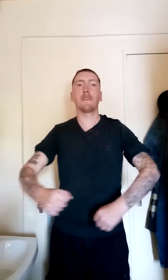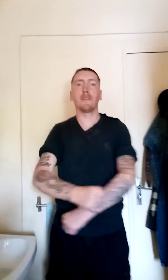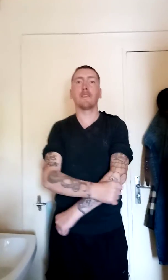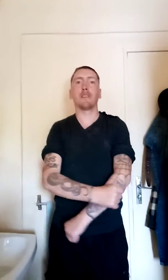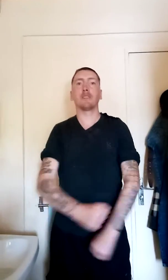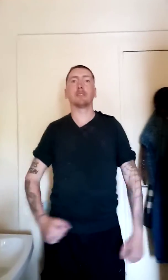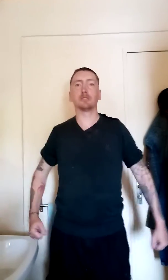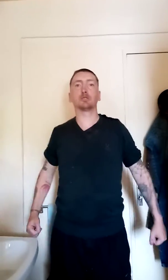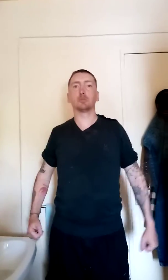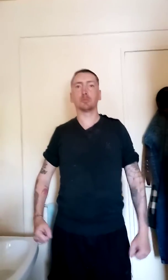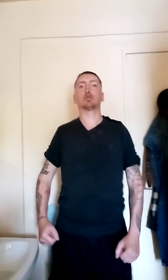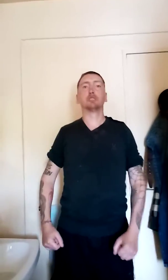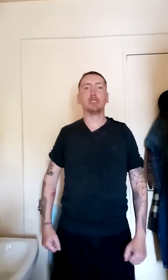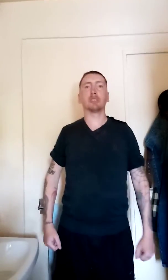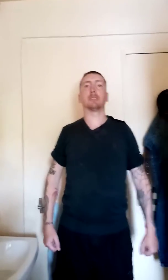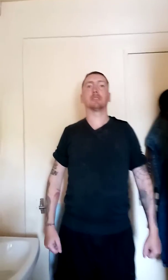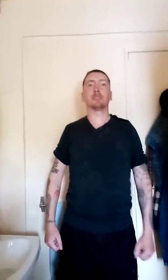je suis prêt à m'investir